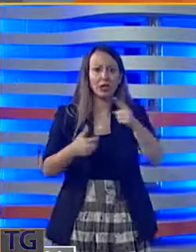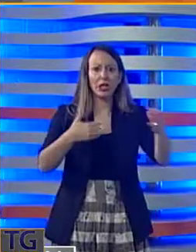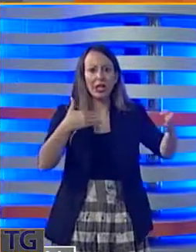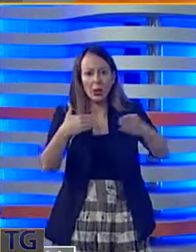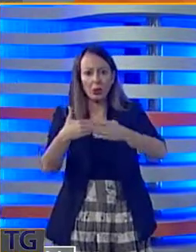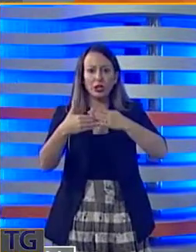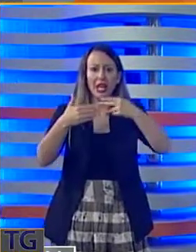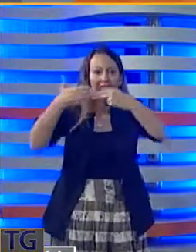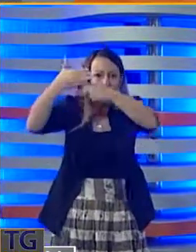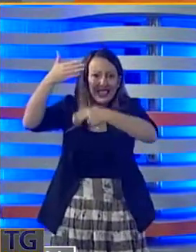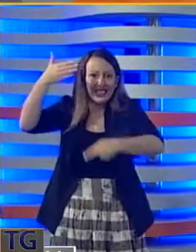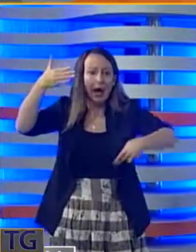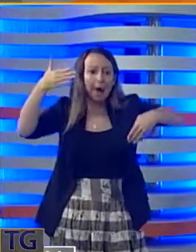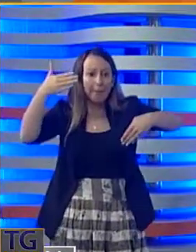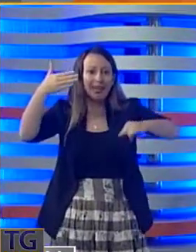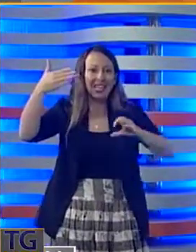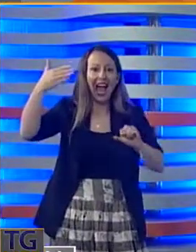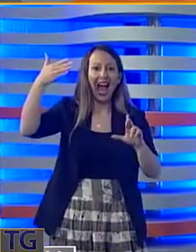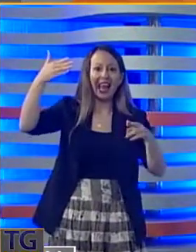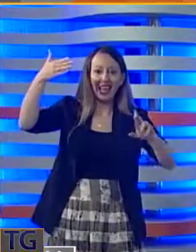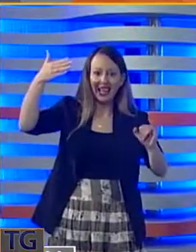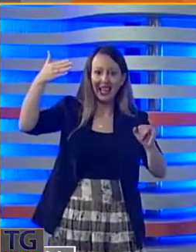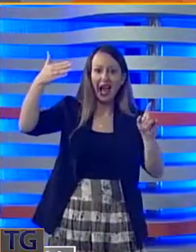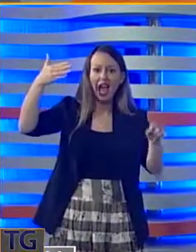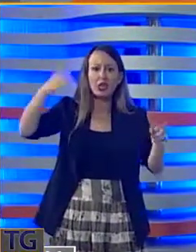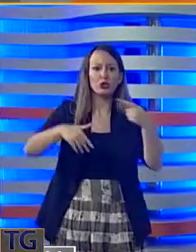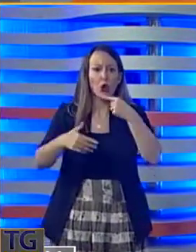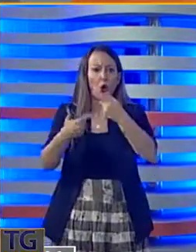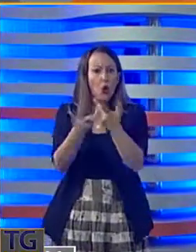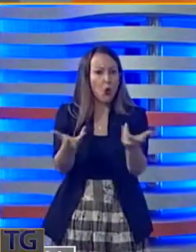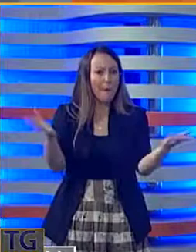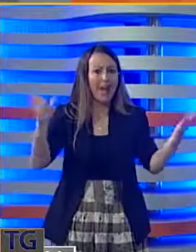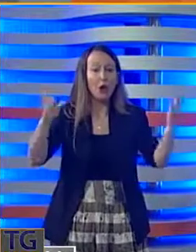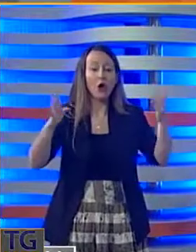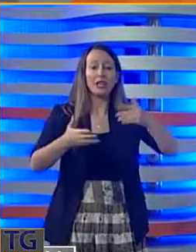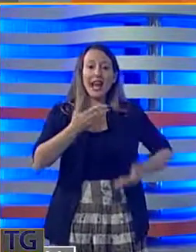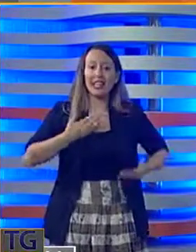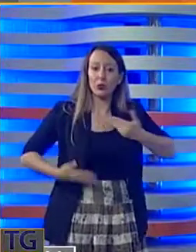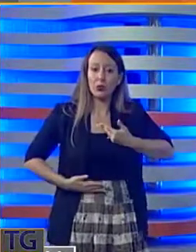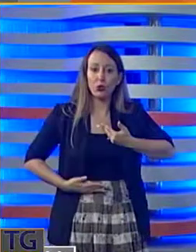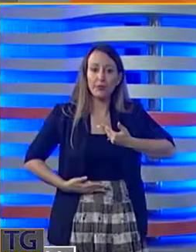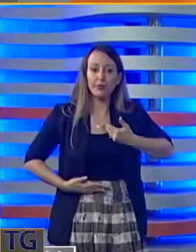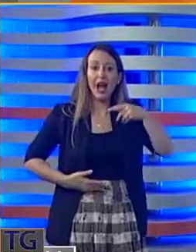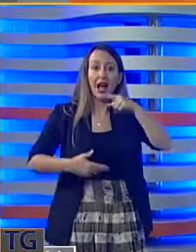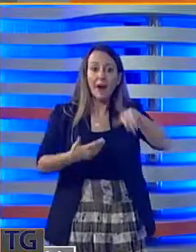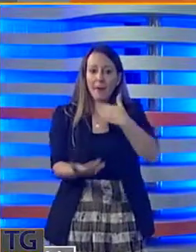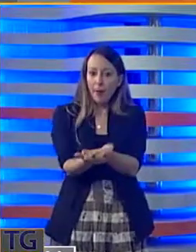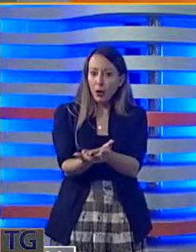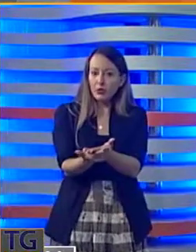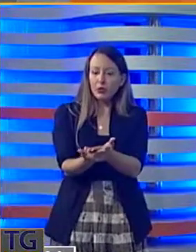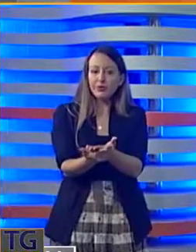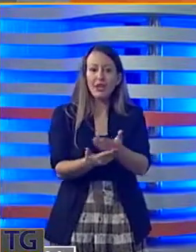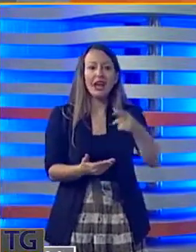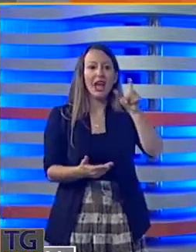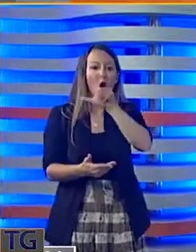Orlando. Bisognerà mantenere l'equilibrio nelle coalizioni. Nella lista di Micari dovrebbero confluire, oltre agli